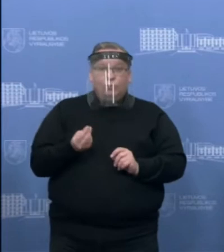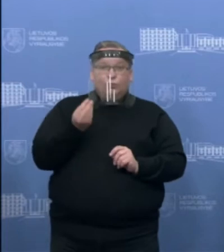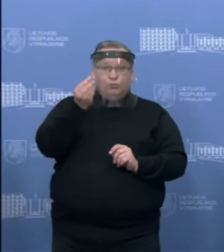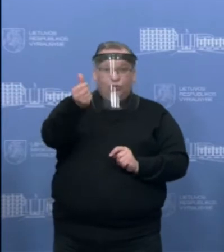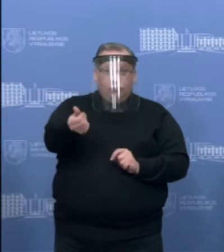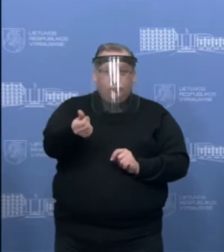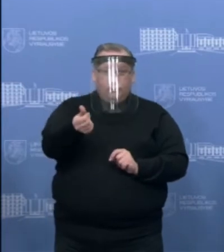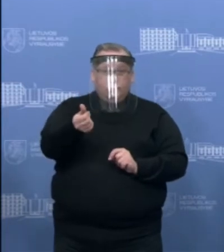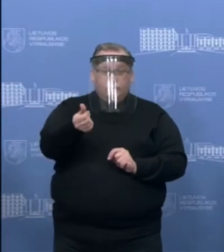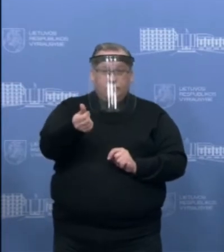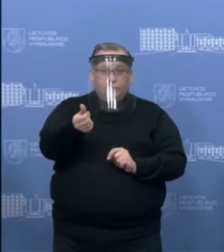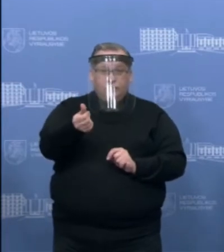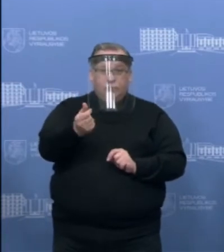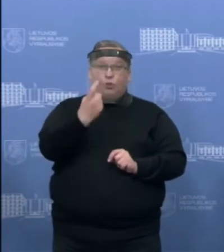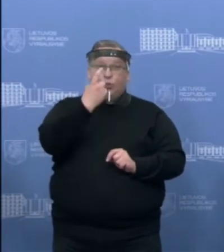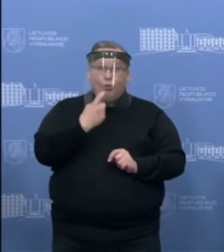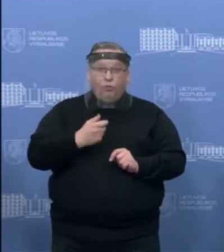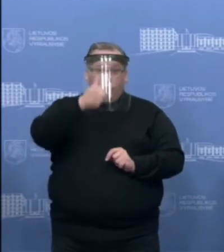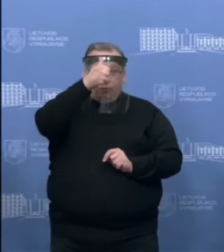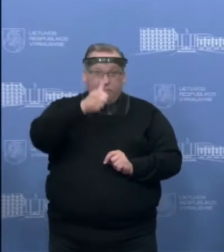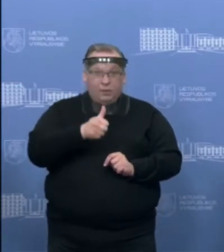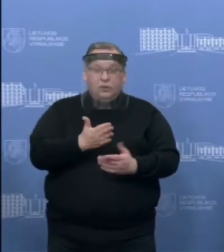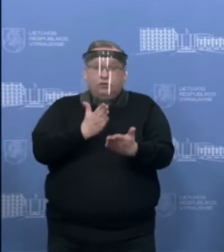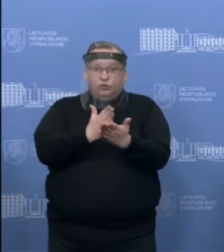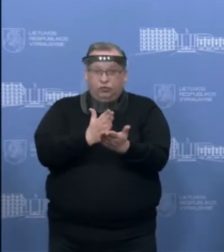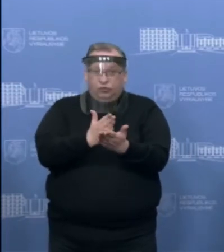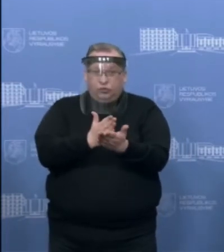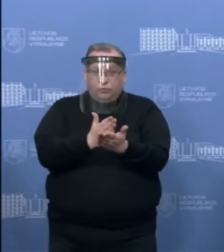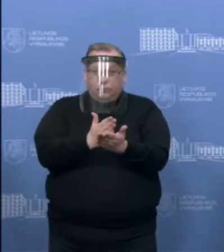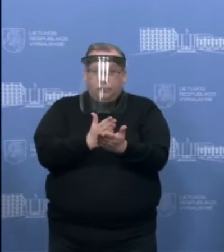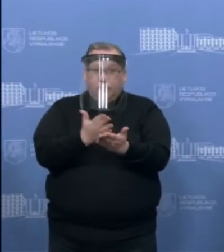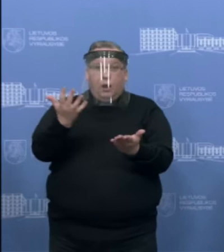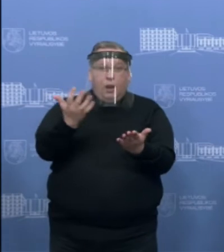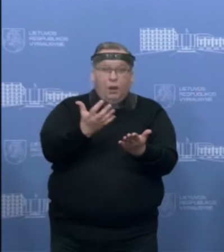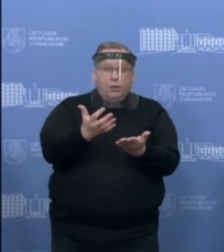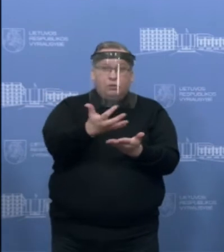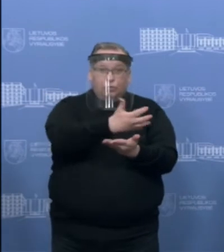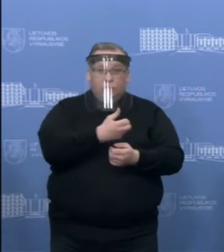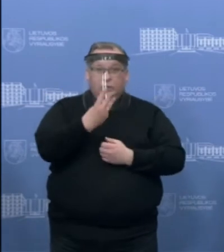mokesčio, kovo mėnesį yra gauta